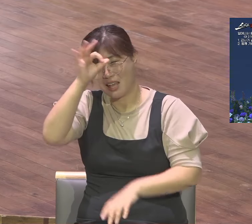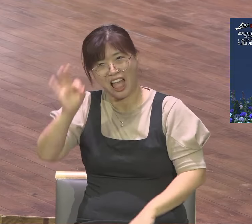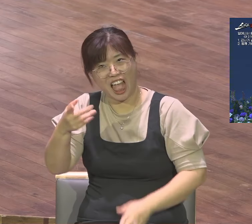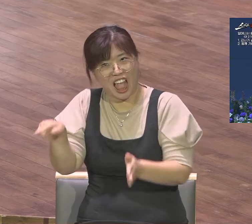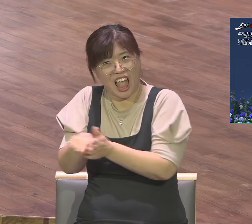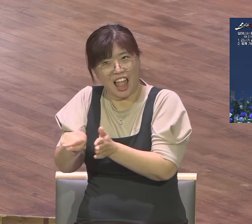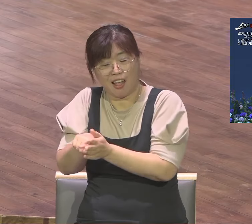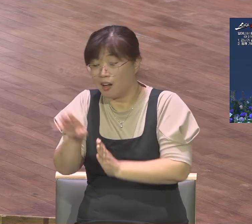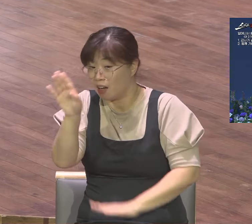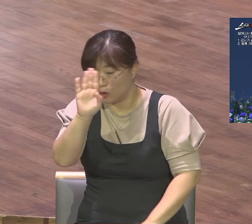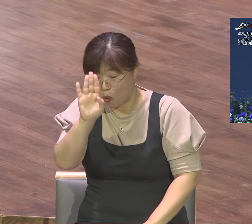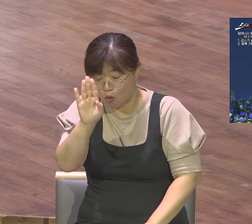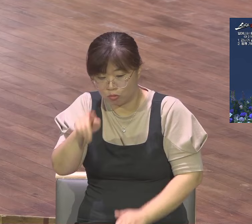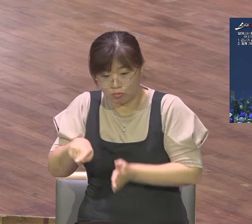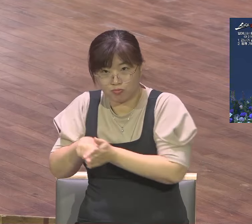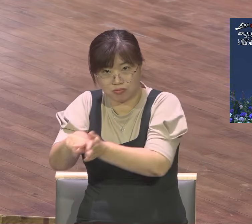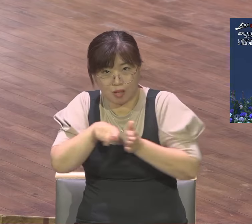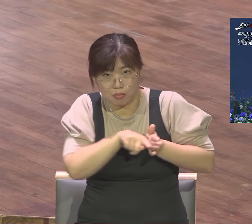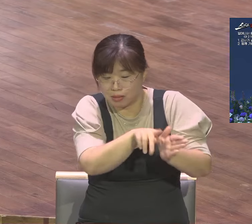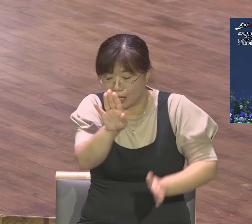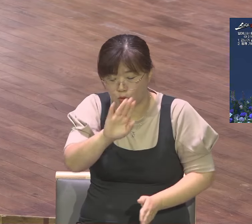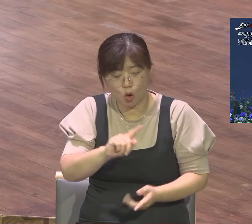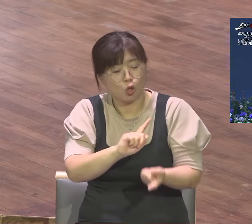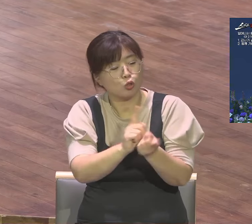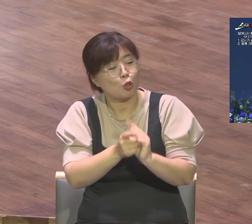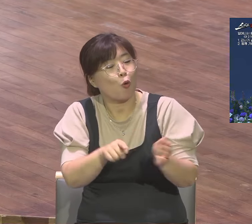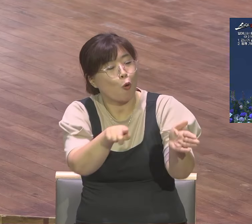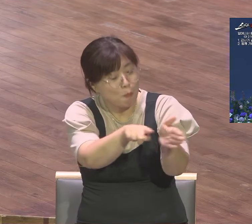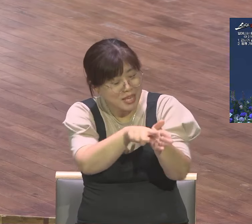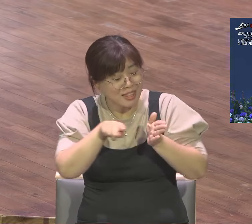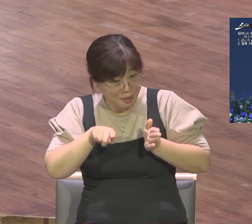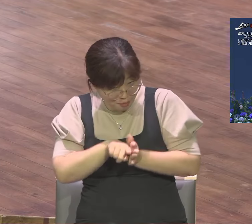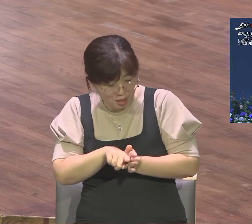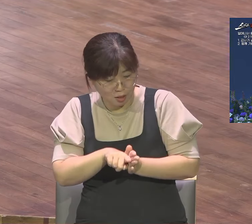있는 공동체가 되는데 핵심 요소예요.